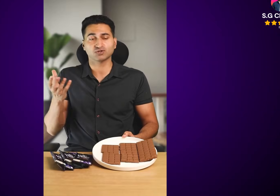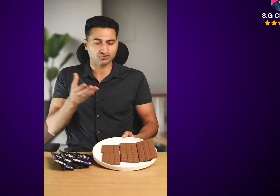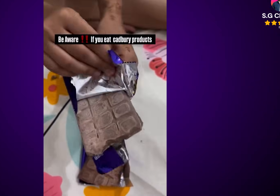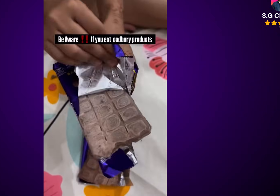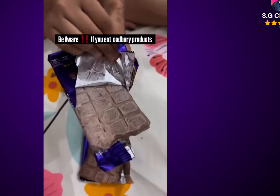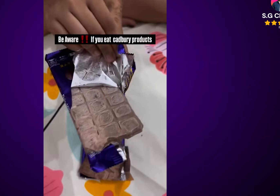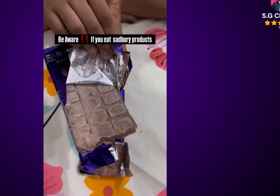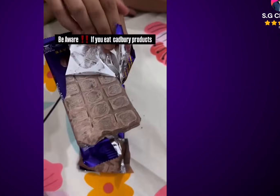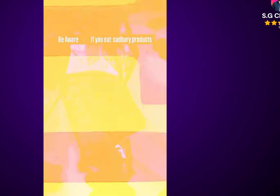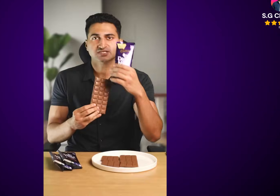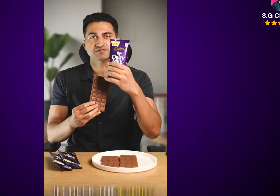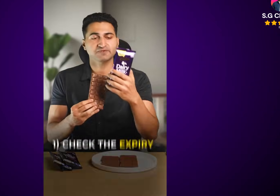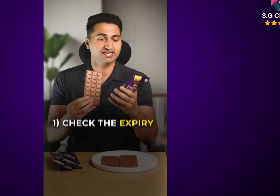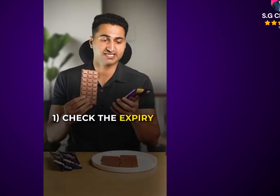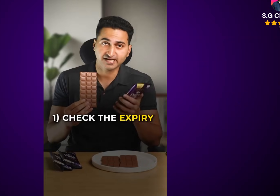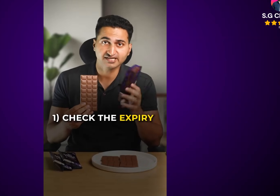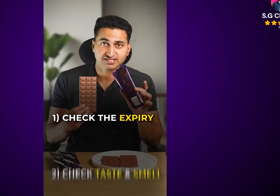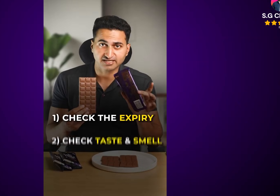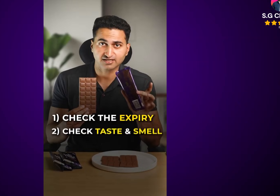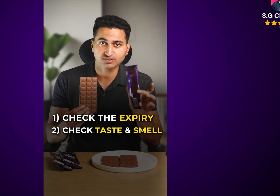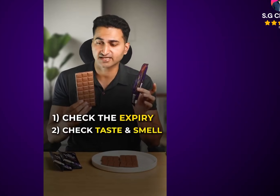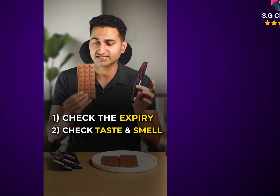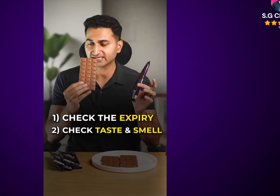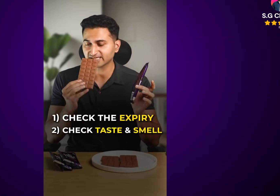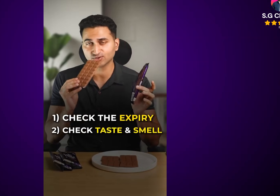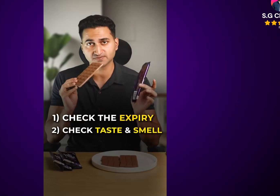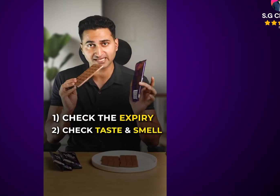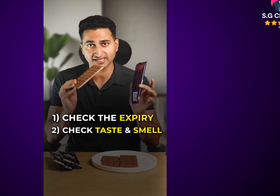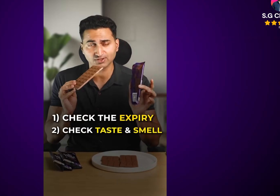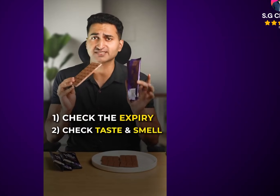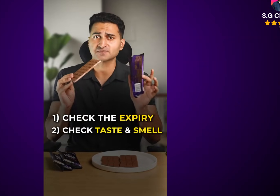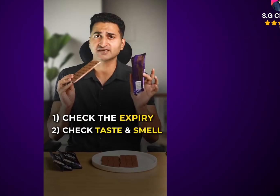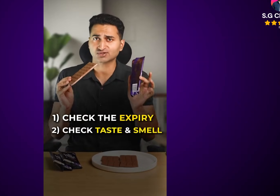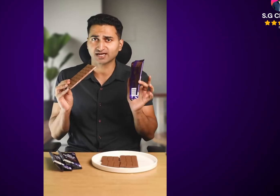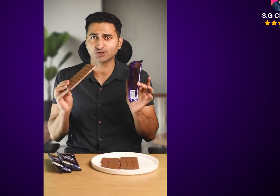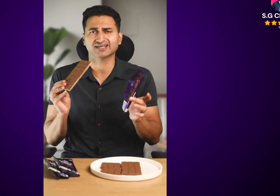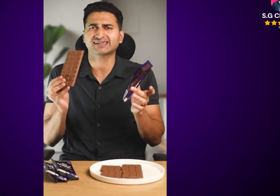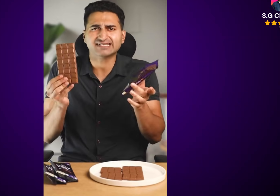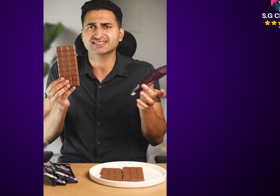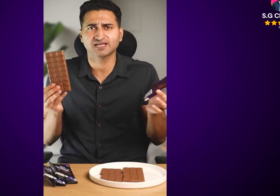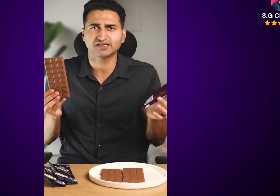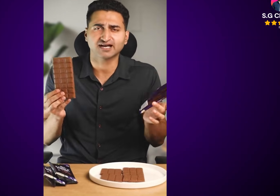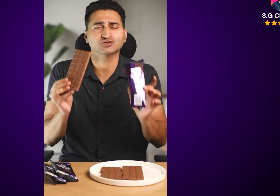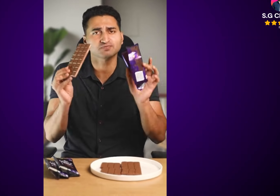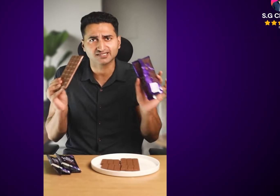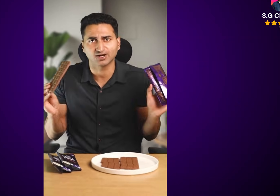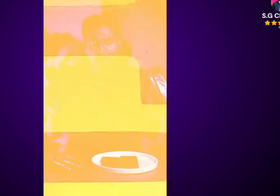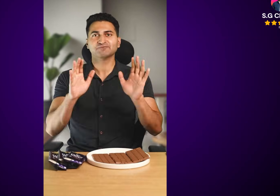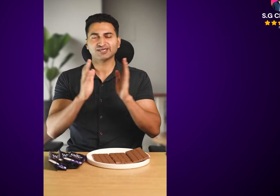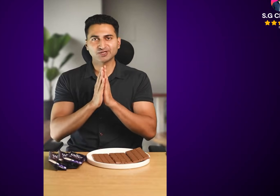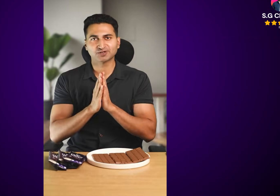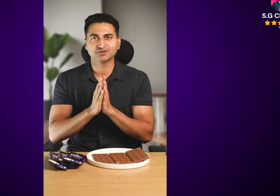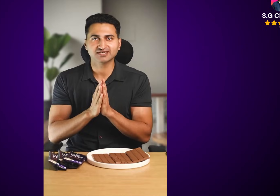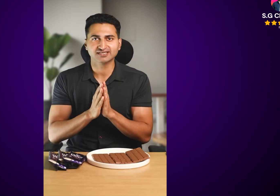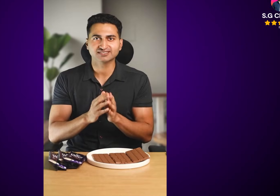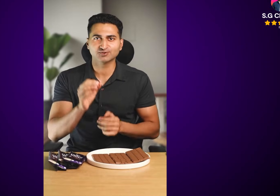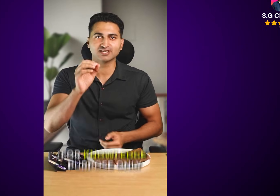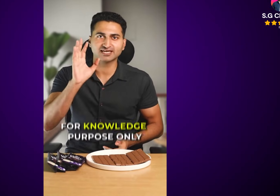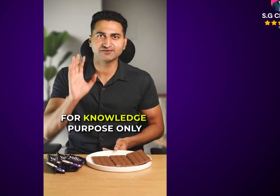तो ये भी वैसी दिखने लगेगी तो सबसे पहले एक्सपायरी डेट चेक करो देन इसकी टेस्ट और स्मेल देखो अगर सब सही है तो खा लो पर अगर टेस्ट या स्मेल बेकार है तो मत खाओ एंड भाई कोई प्रमोशन नहीं है सिर्फ नॉलेज के लिए वीडियो